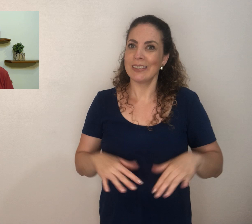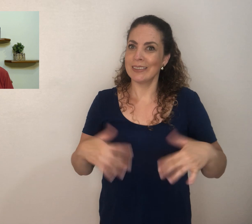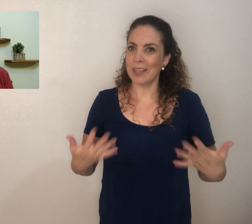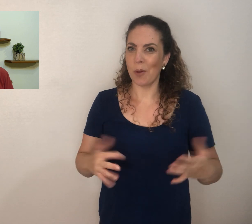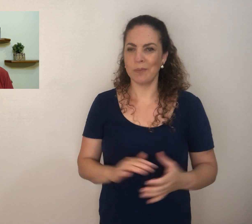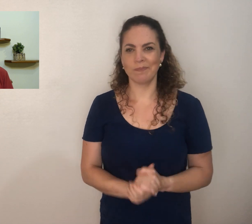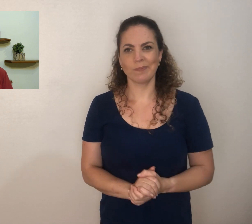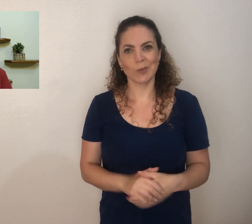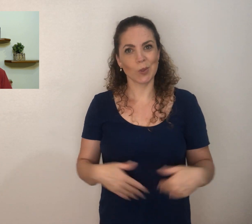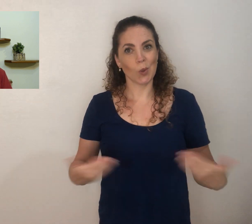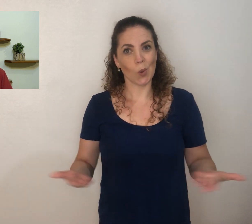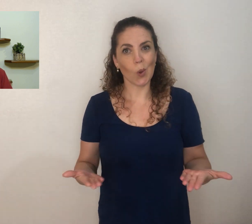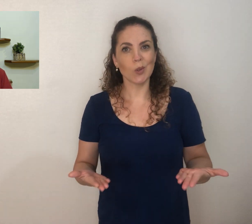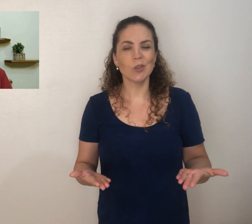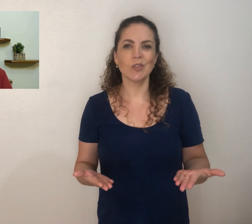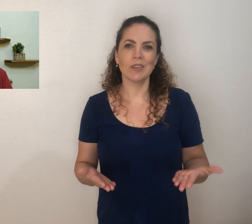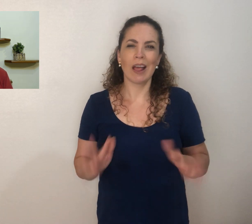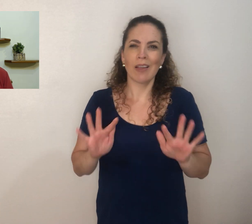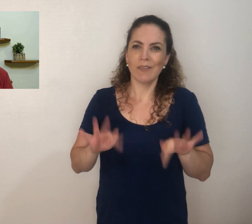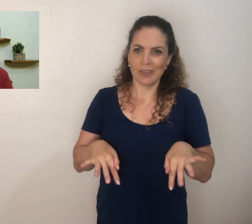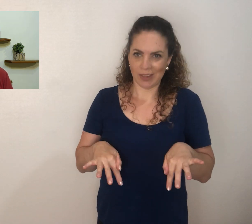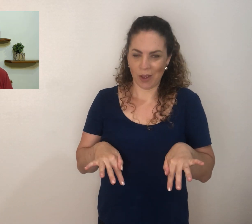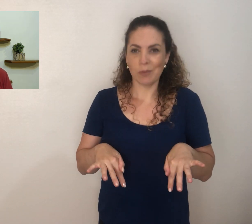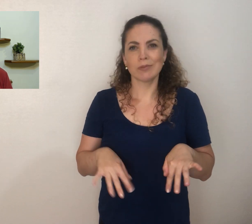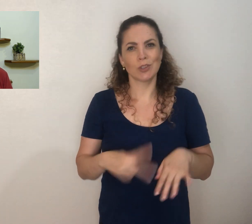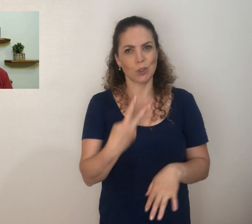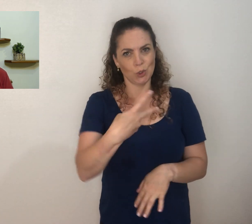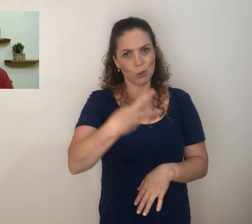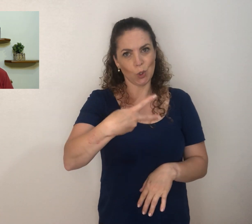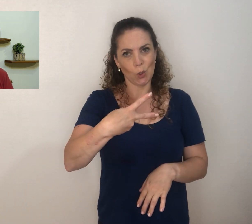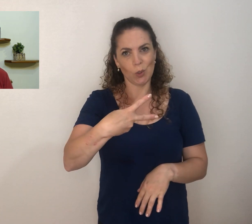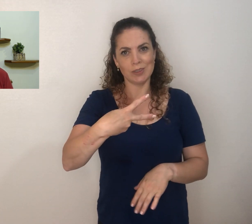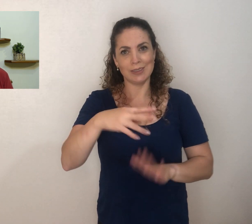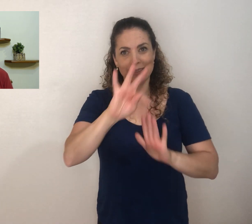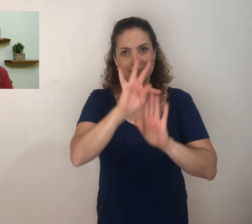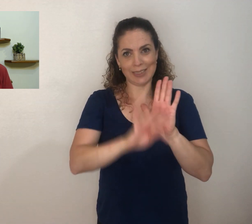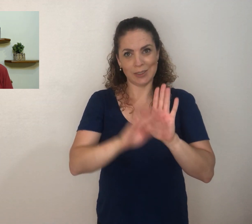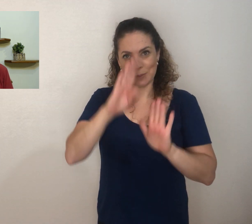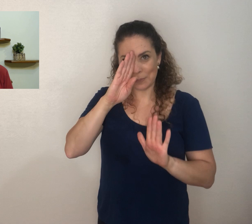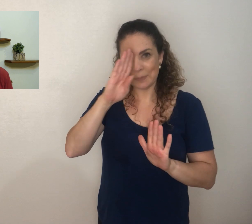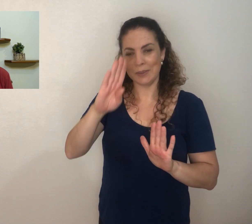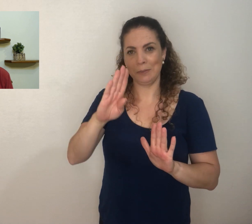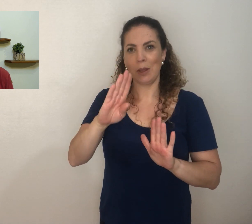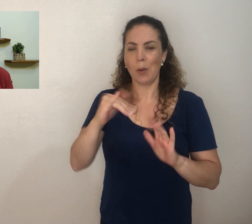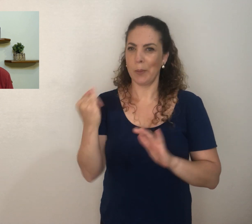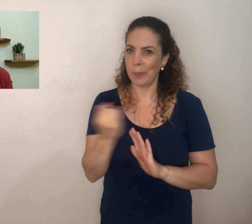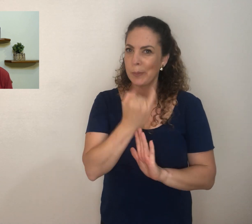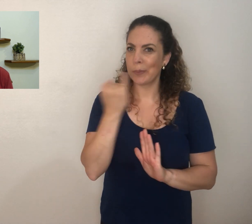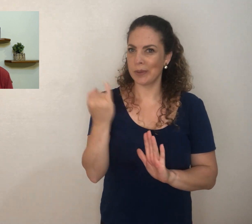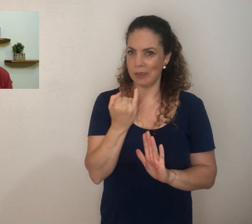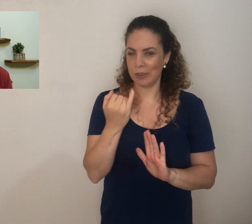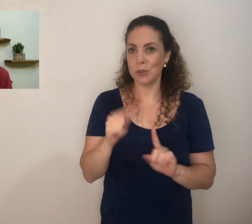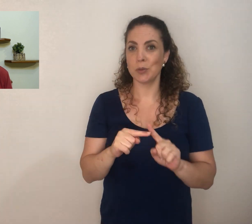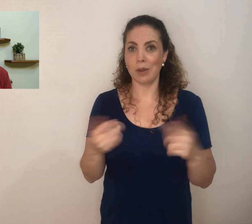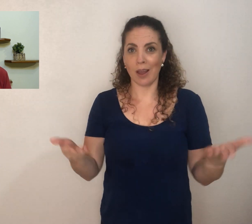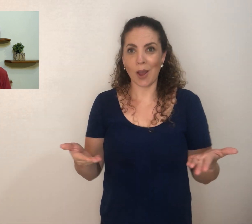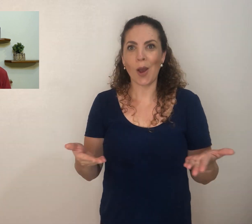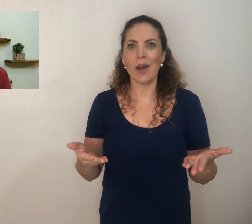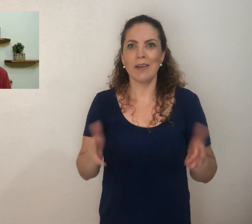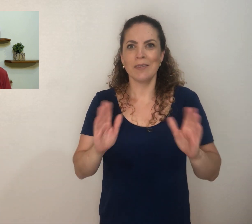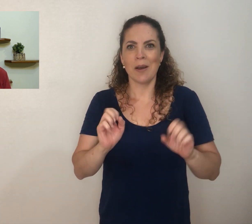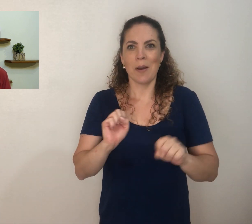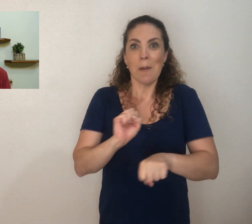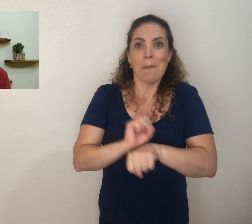irmãos, hoje a gente queria trazer esses dois textos para vocês. A gente vai parar por aqui, nessa parte mais feia, que